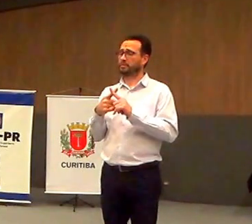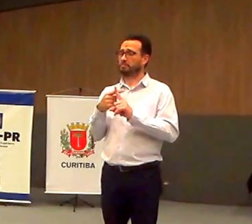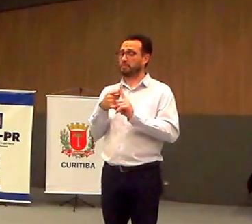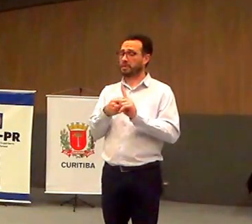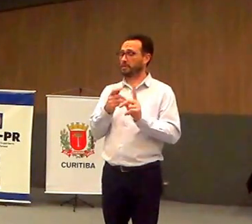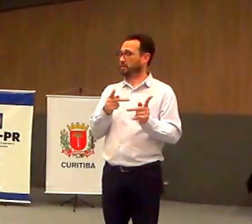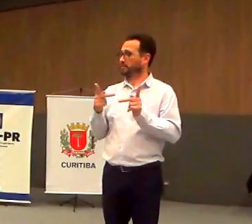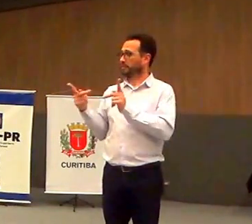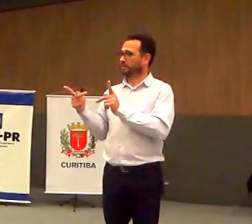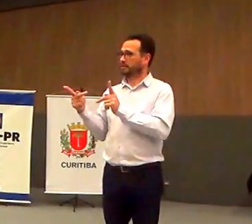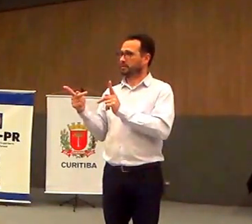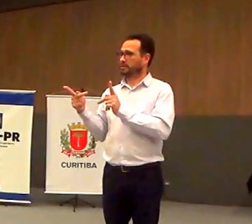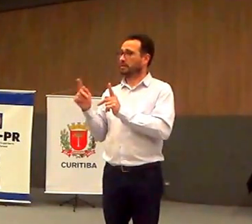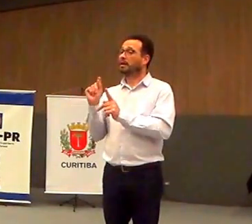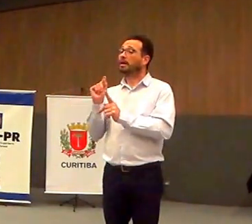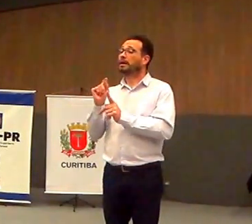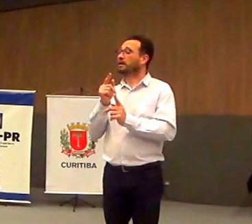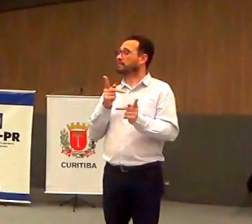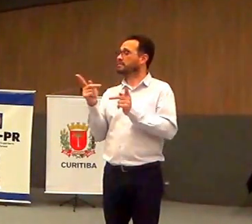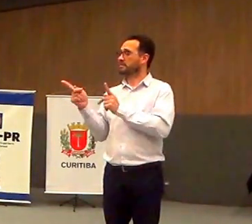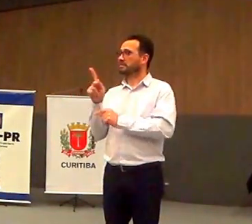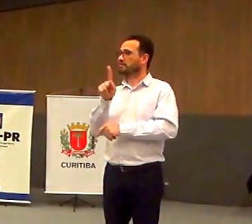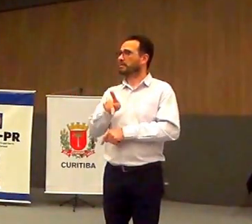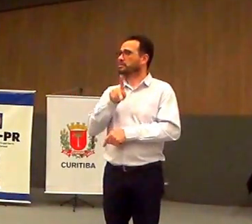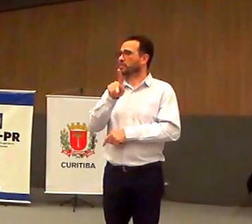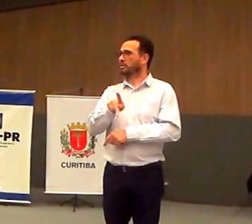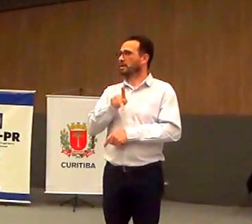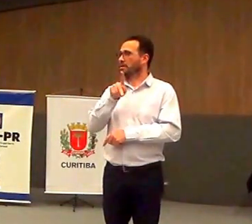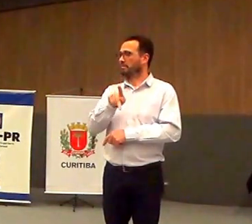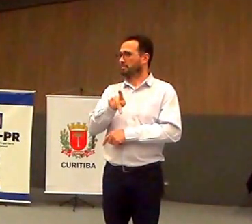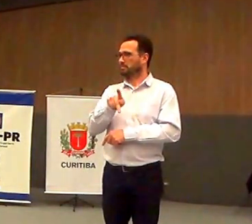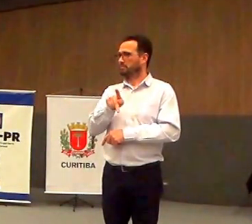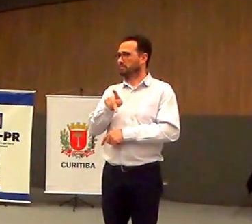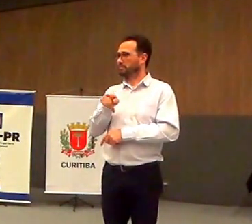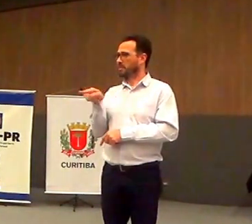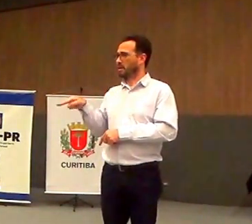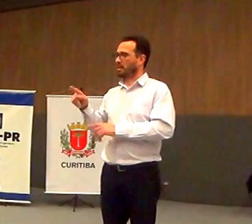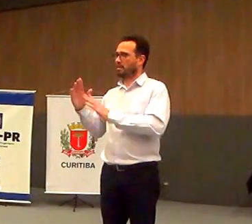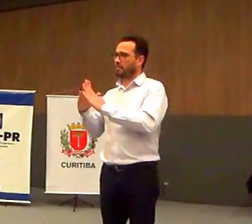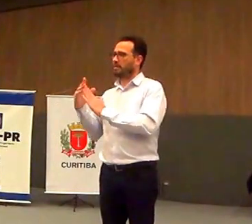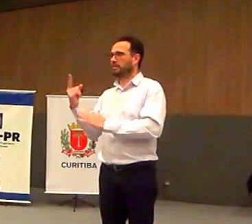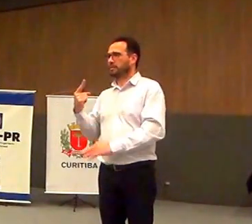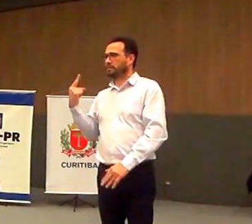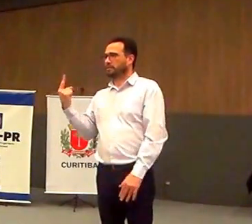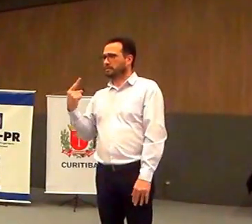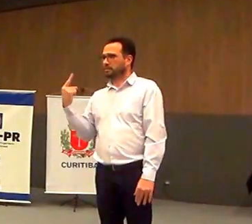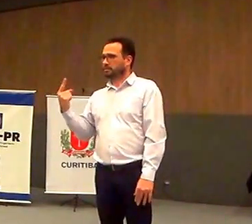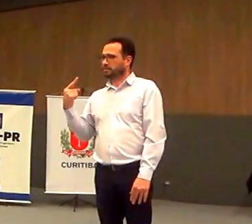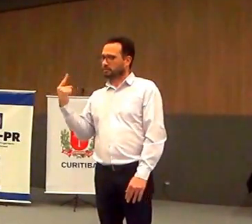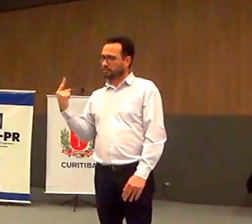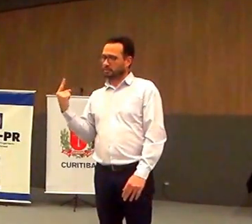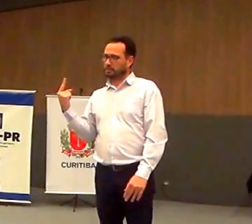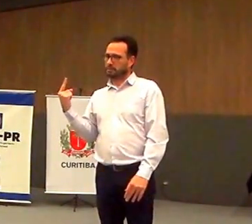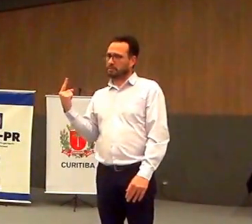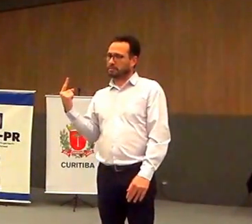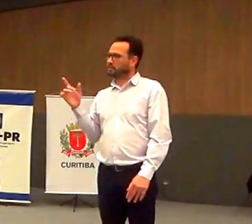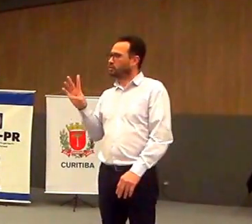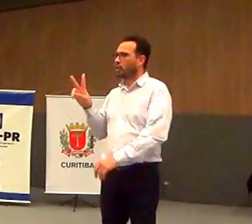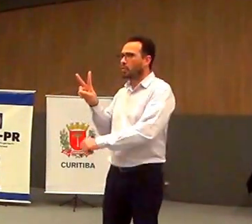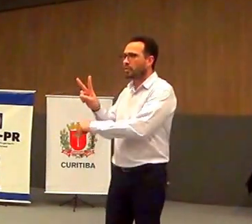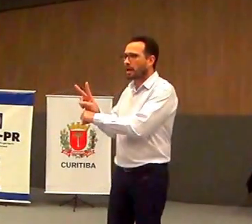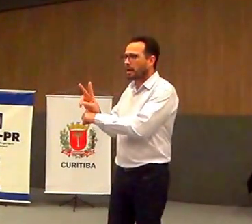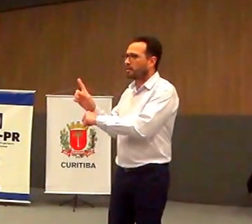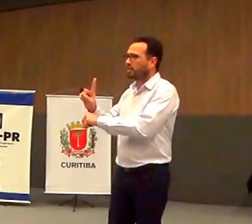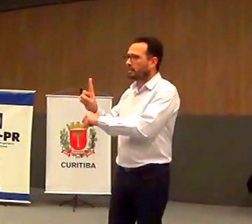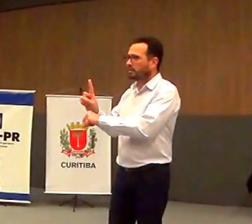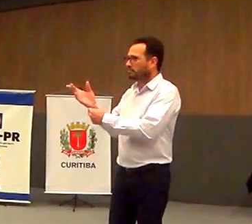quem? Pela pastoral da pessoa idosa. Então, além dessa dimensão do cuidado, existe a fraternidade, né?